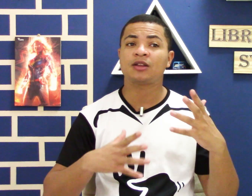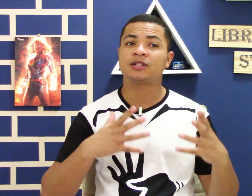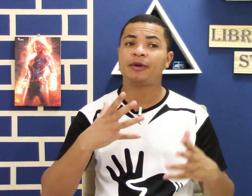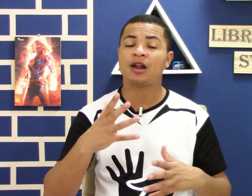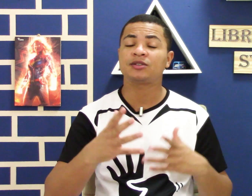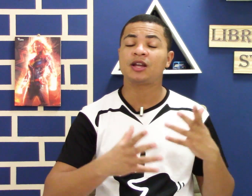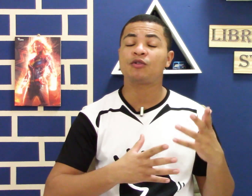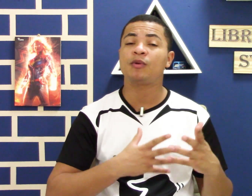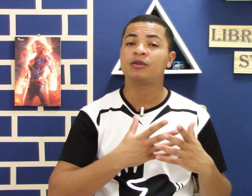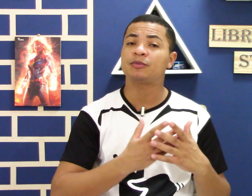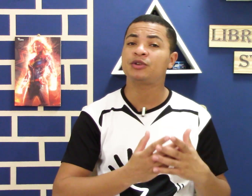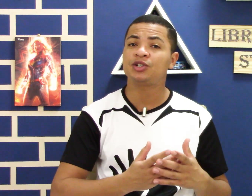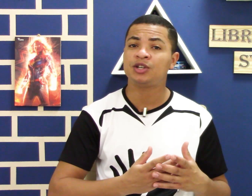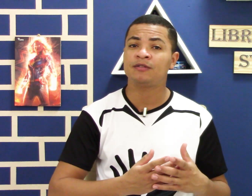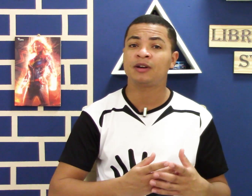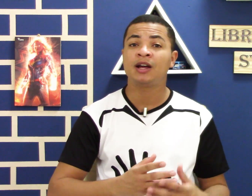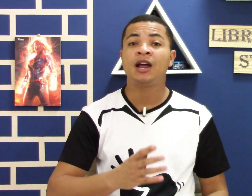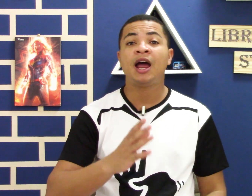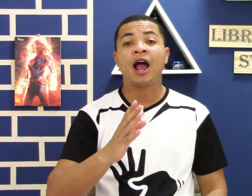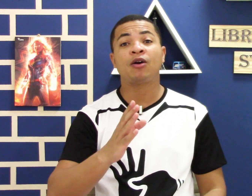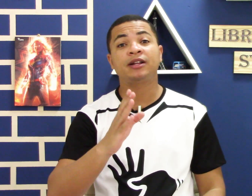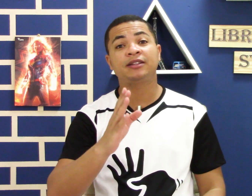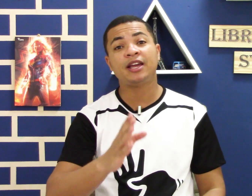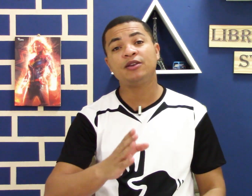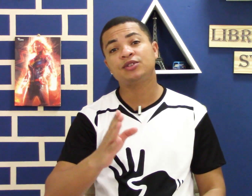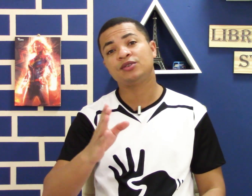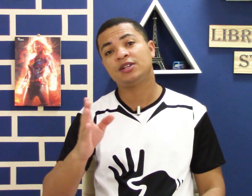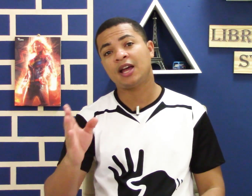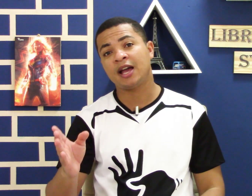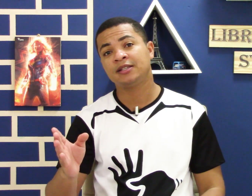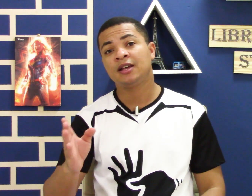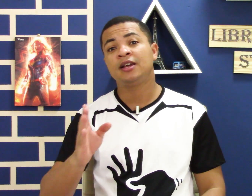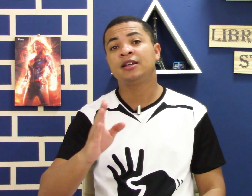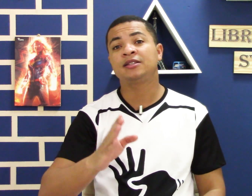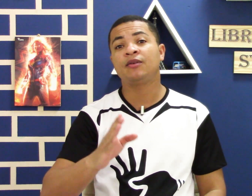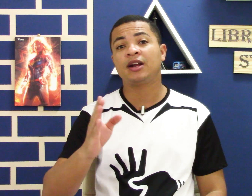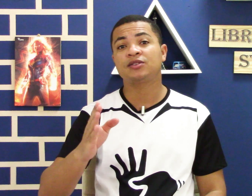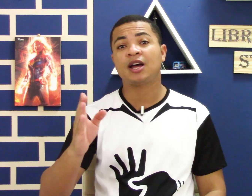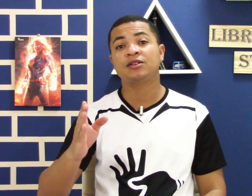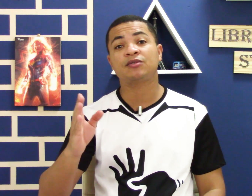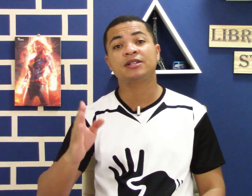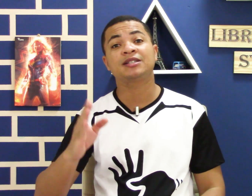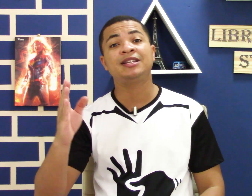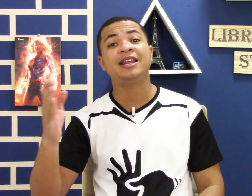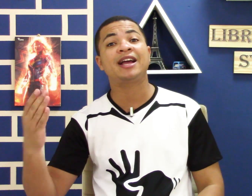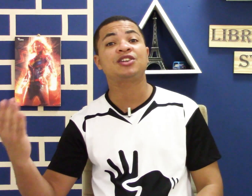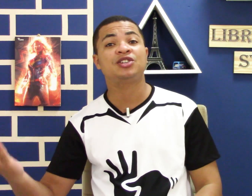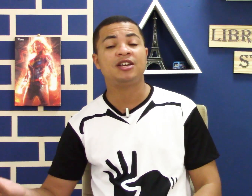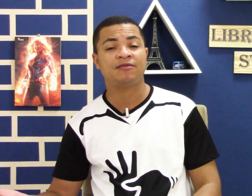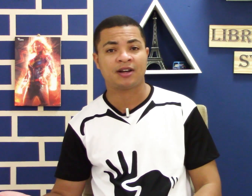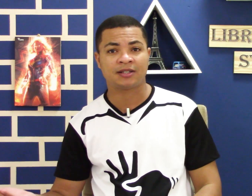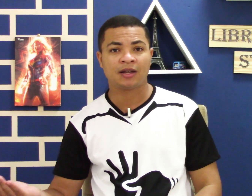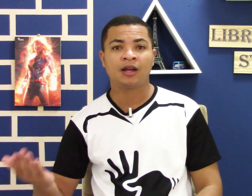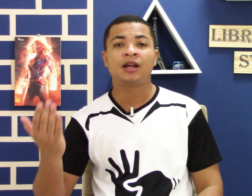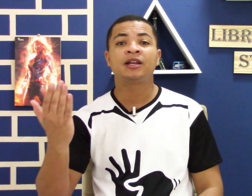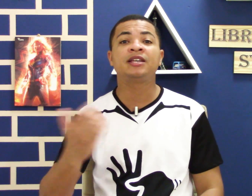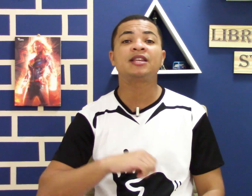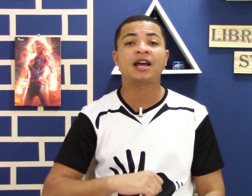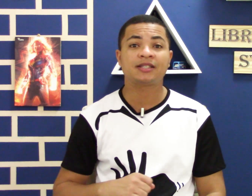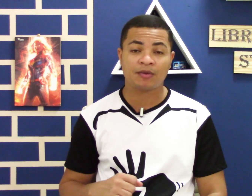sempre relacionados a alguma coisa positiva. Agora, tem os seus sinais que são relacionados a coisas negativas. Que sinais são